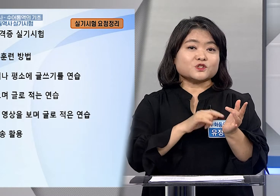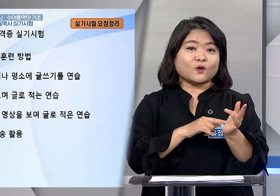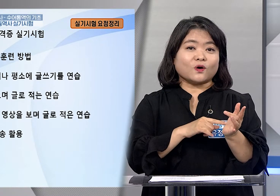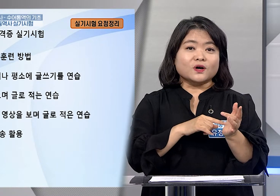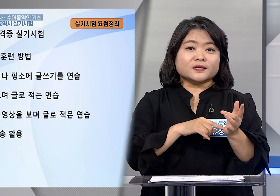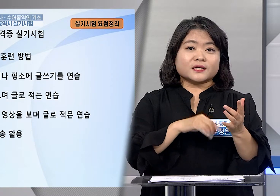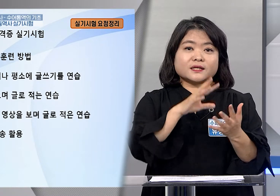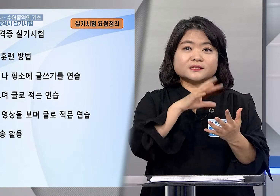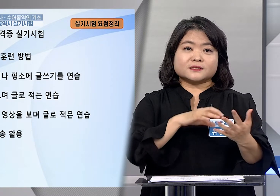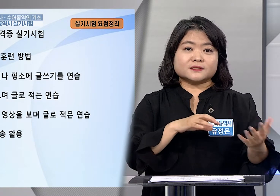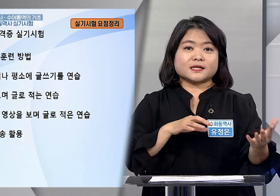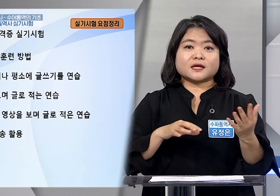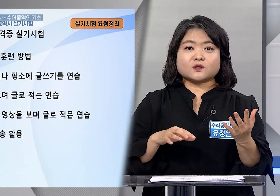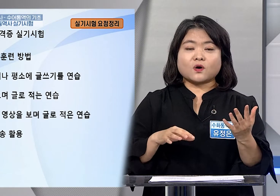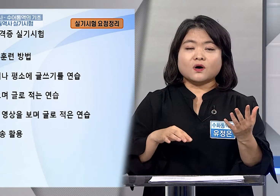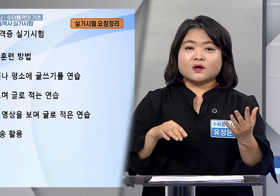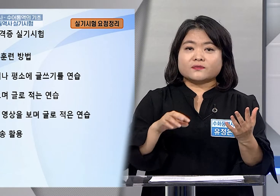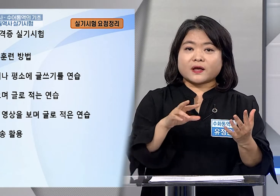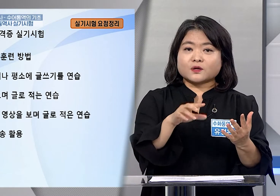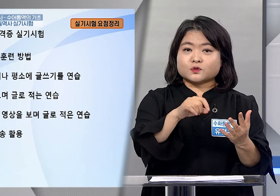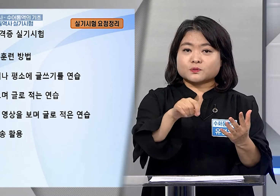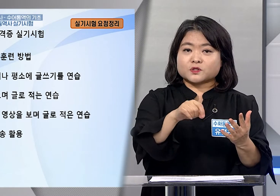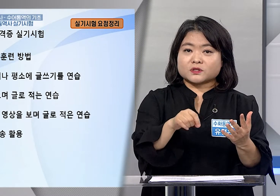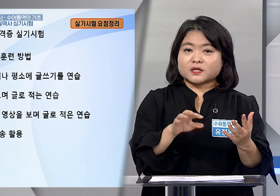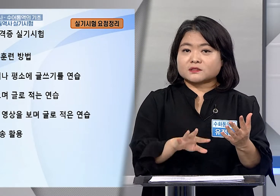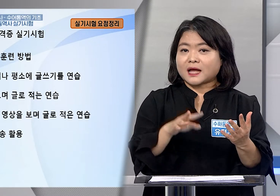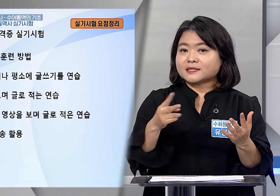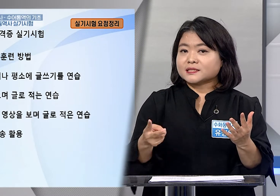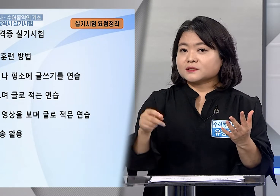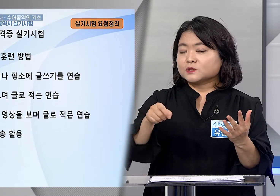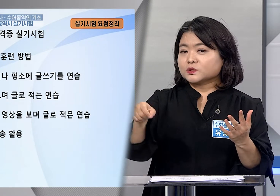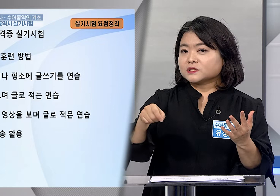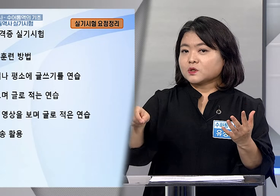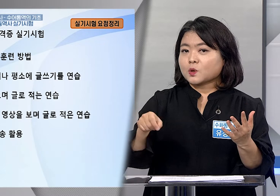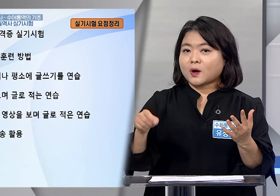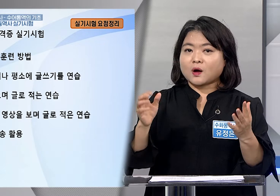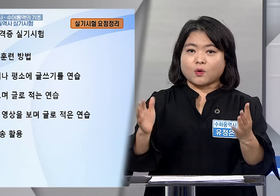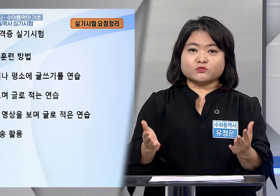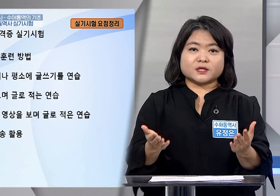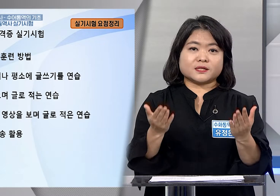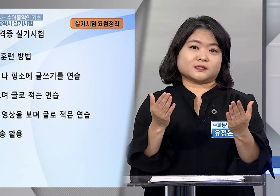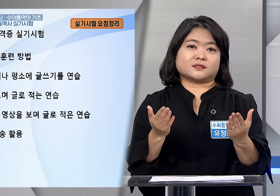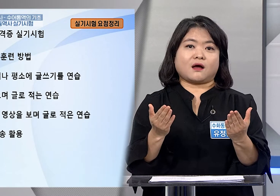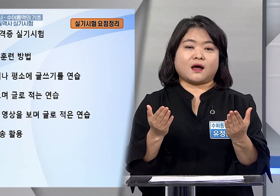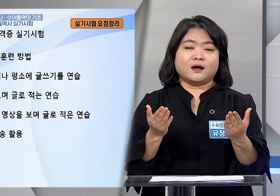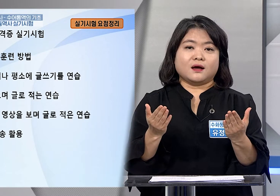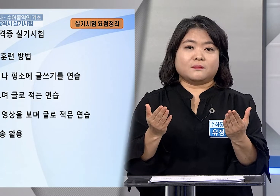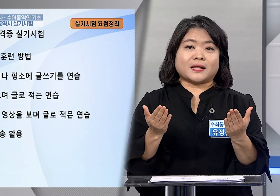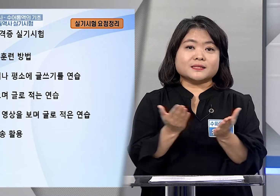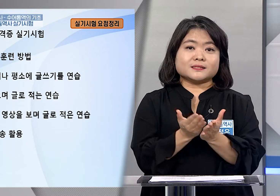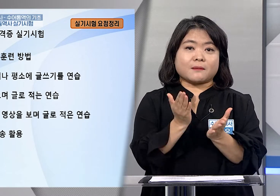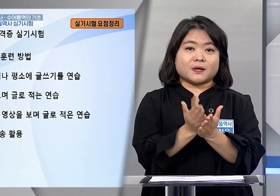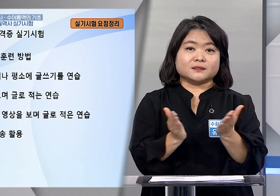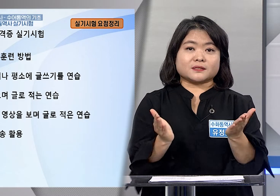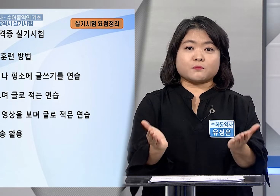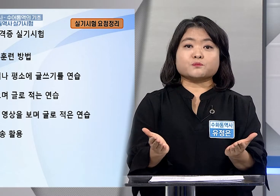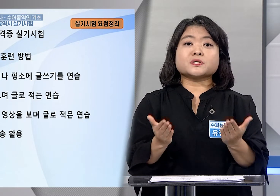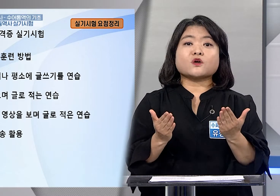있죠. 이렇게 텍스트를 찾아서 내가 요점 정리해서 다시 글로 쓴 것과 원문의 텍스트가 맞는지 안 맞는지 한번